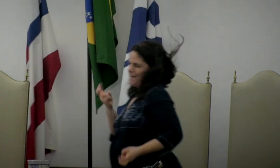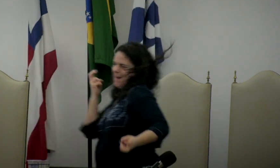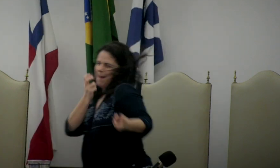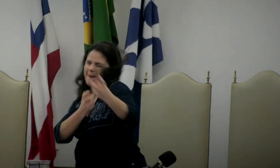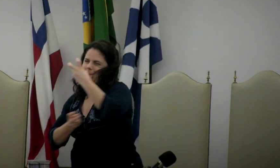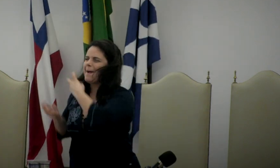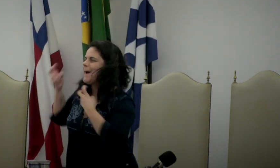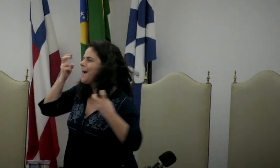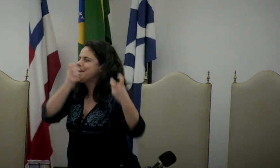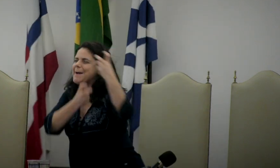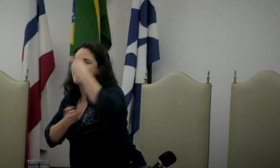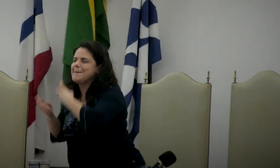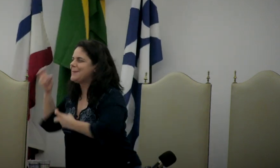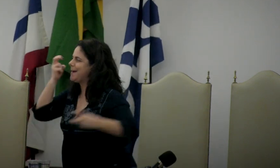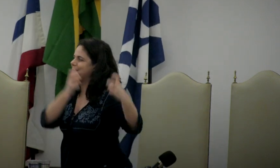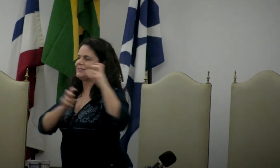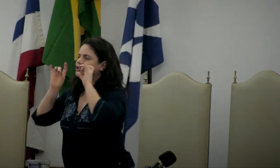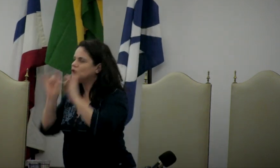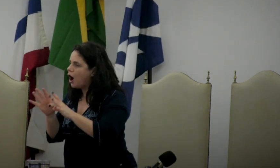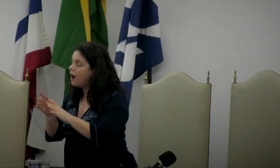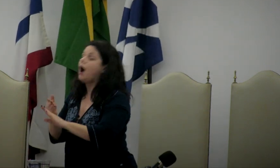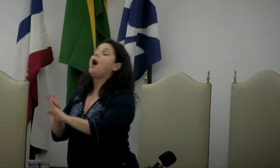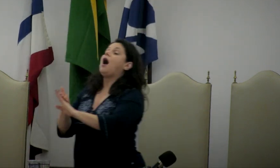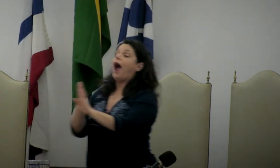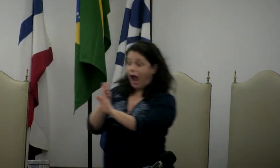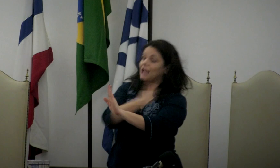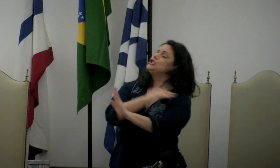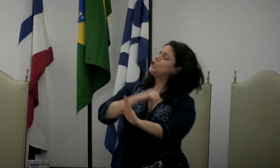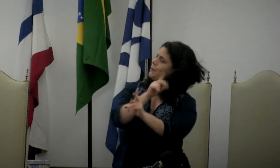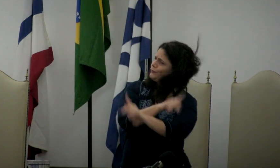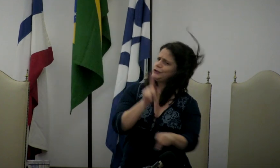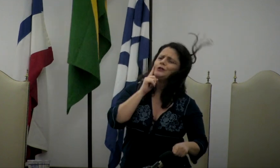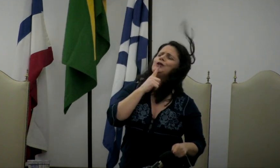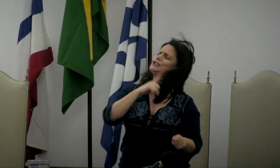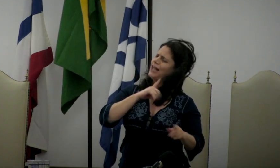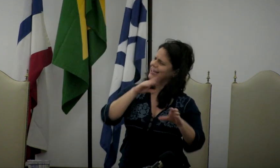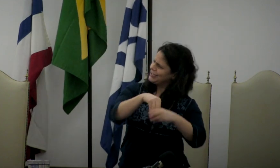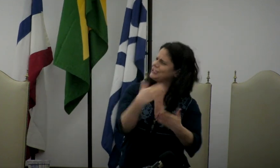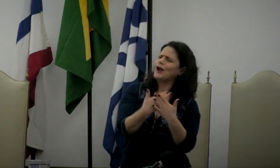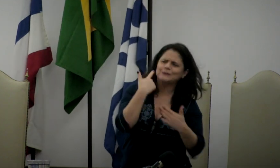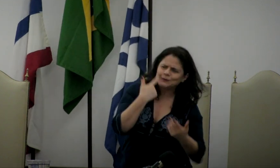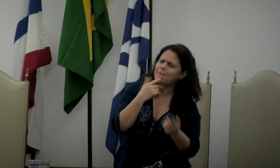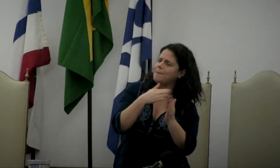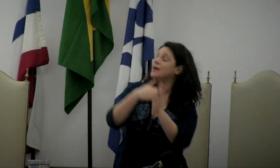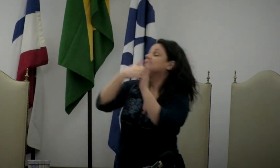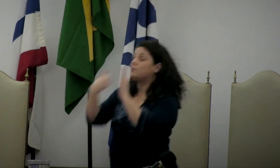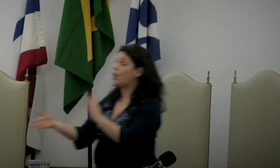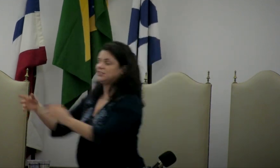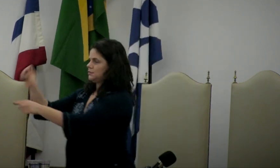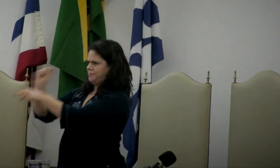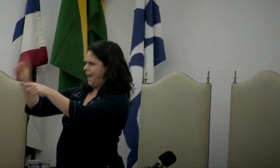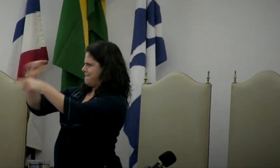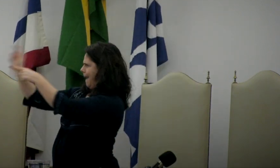proibição da língua de sinais e os surdos foram obrigados a oralizar a partir daquele momento. Antes disso, nós tínhamos professores surdos dentro